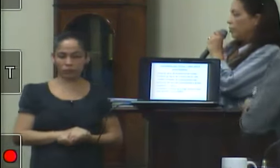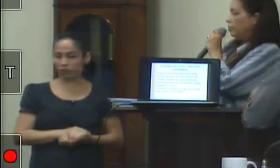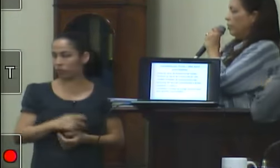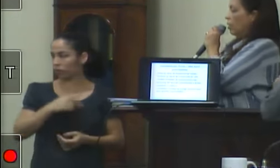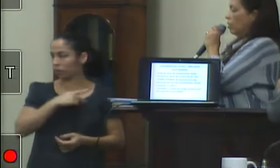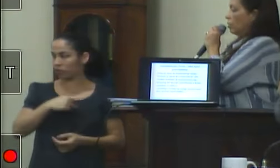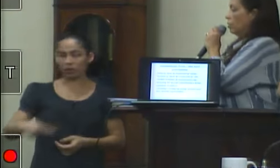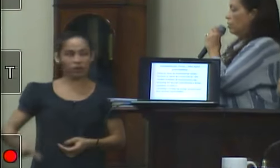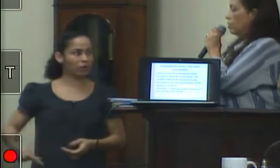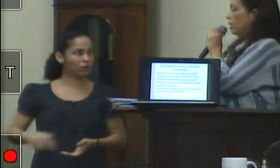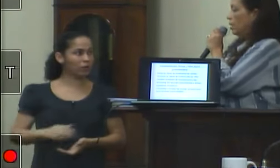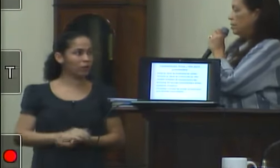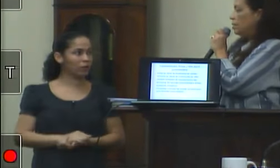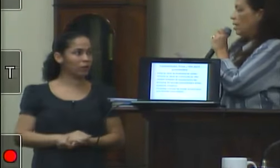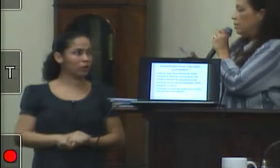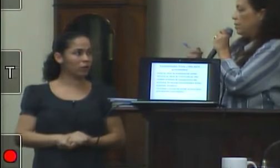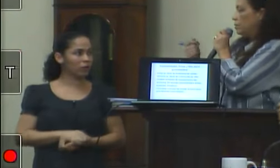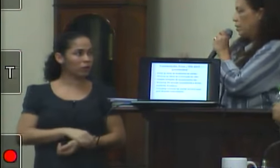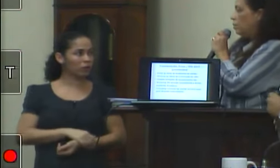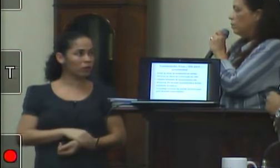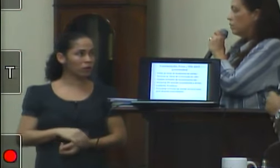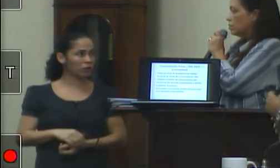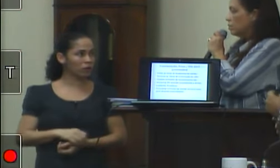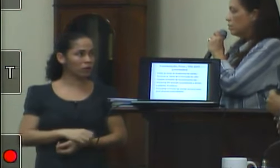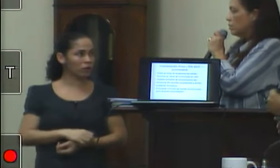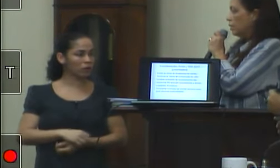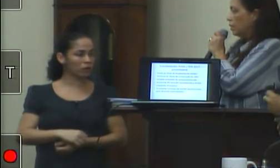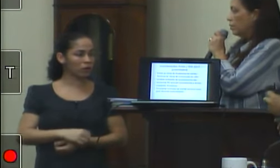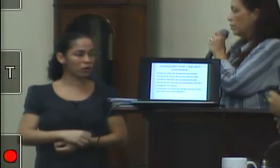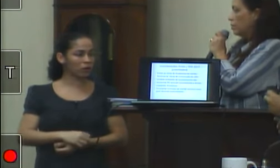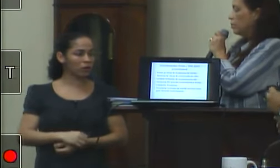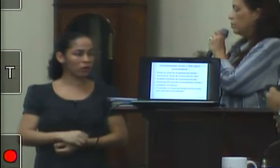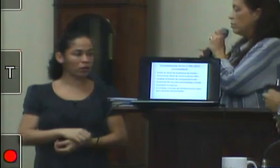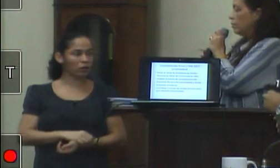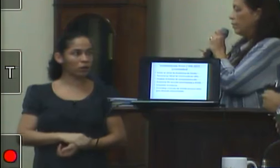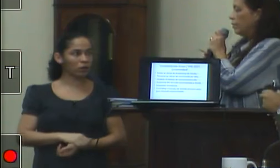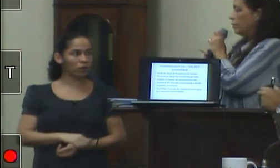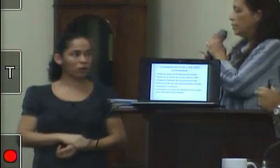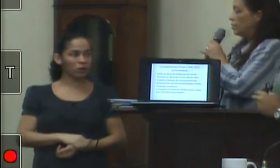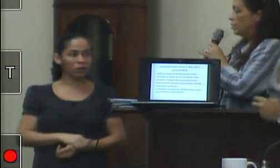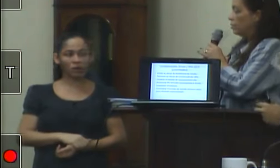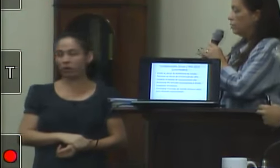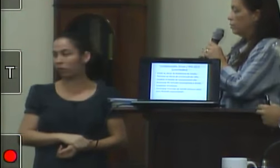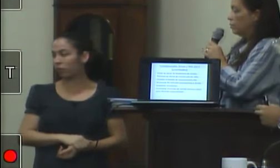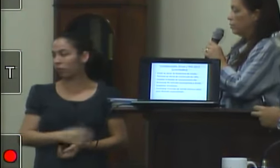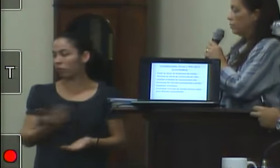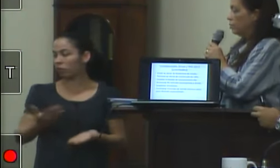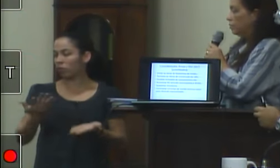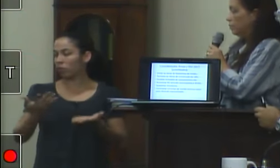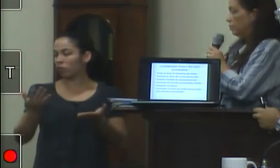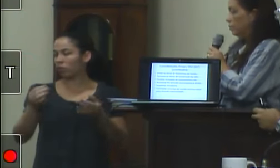Presidente, o senhor quer iniciar pelas perguntas dos vereadores? Como que o senhor vai fazer?